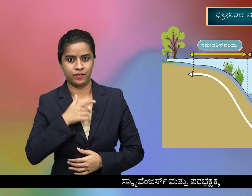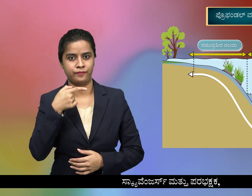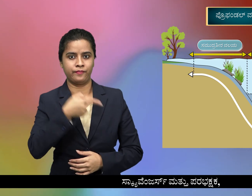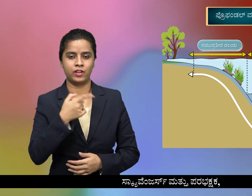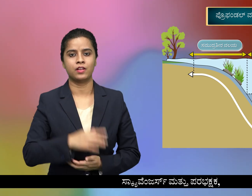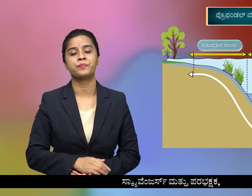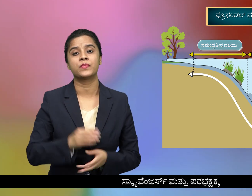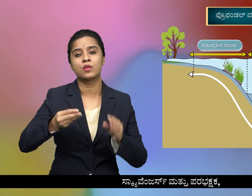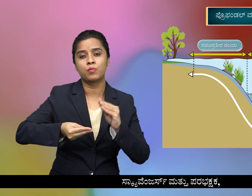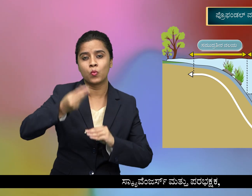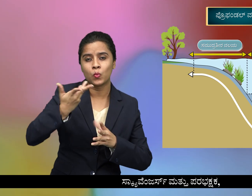ಸ್ಕ್ಯಾವೆಂಜರ್ಸ್ ಮತ್ತು ಪರಭಕ್ಷಕ.